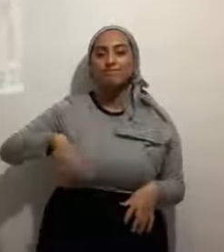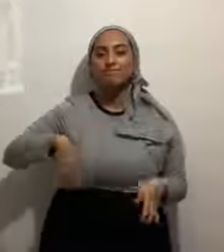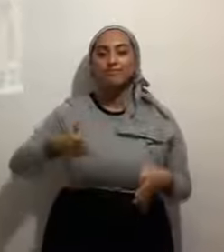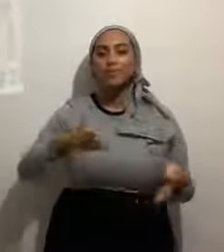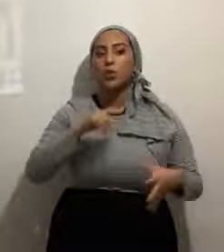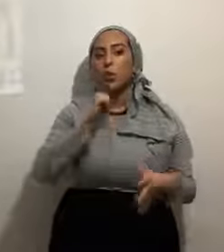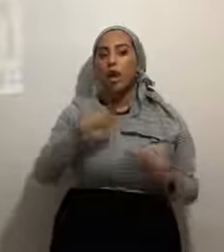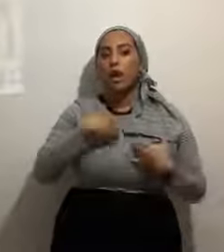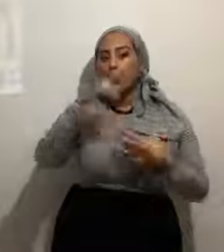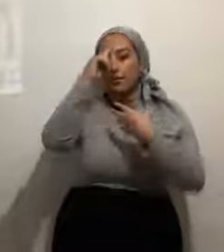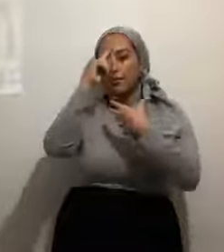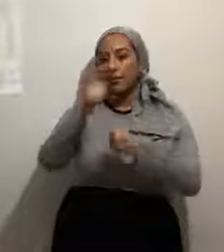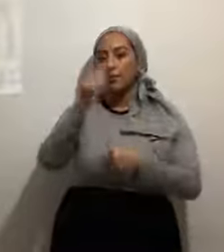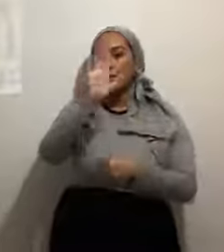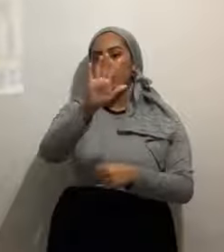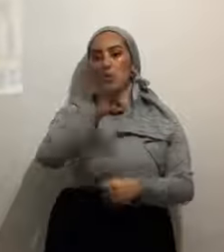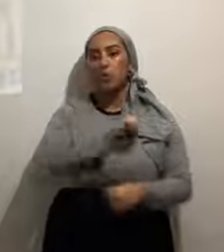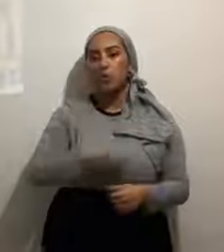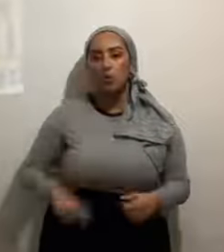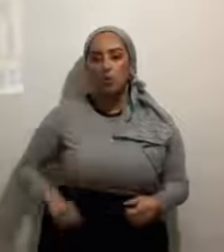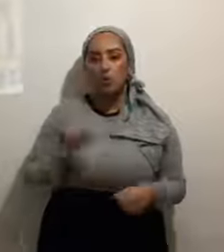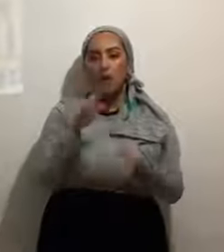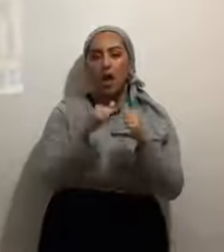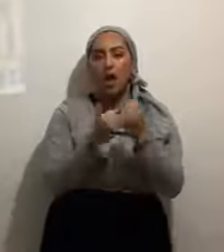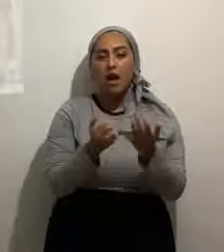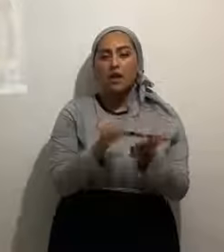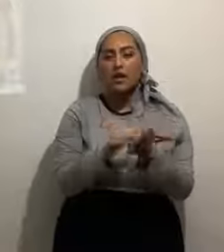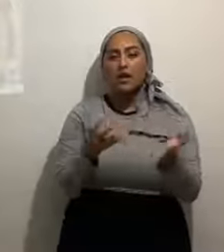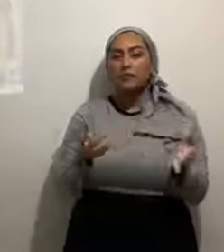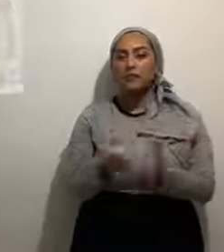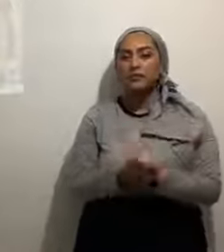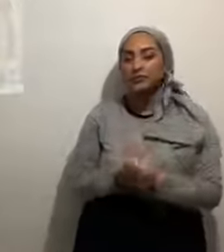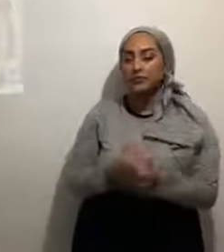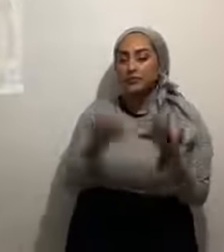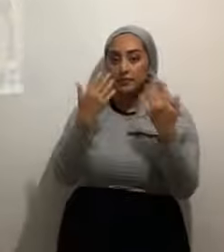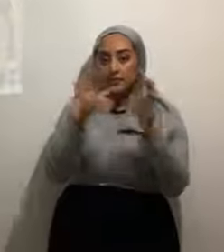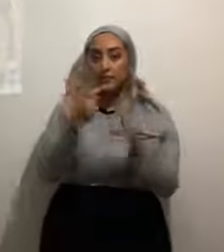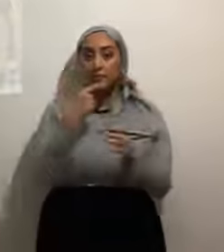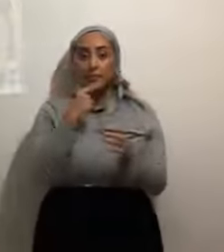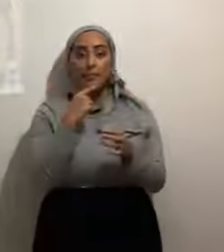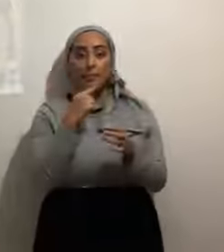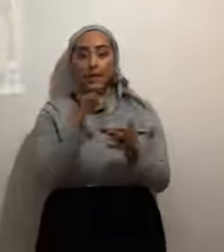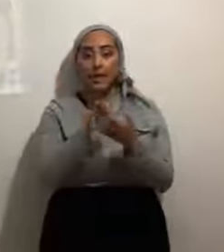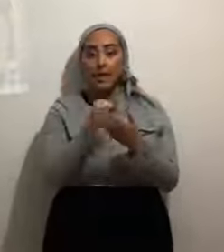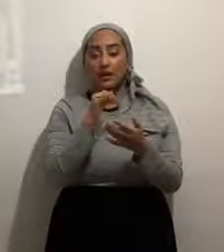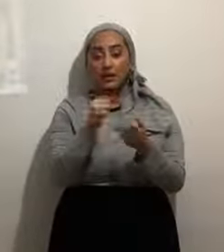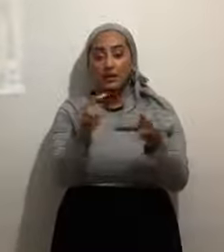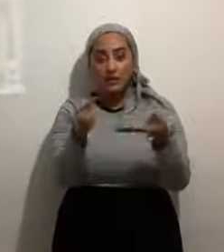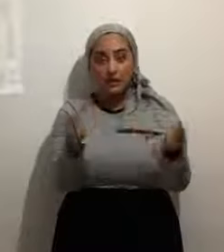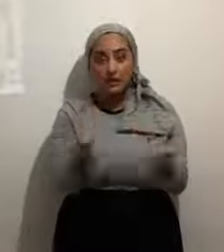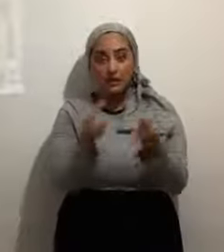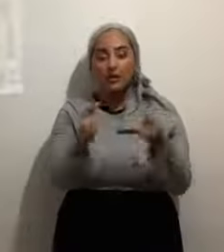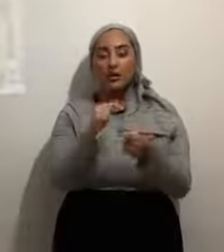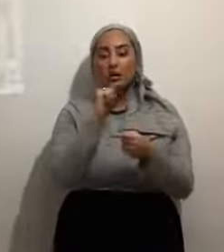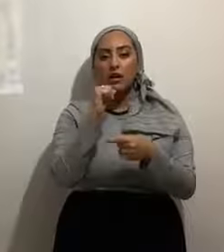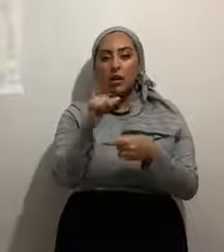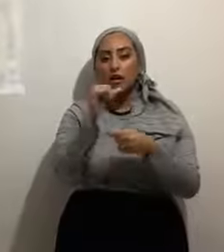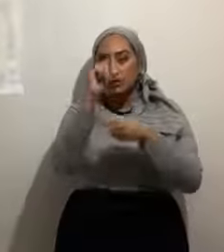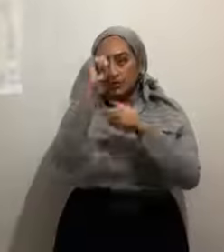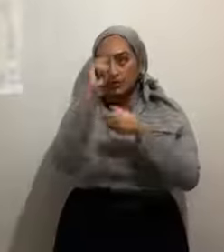confianza en tu Señor? ¿O cómo? ¿Cómo está la cosa? Y ya dijimos que es pecado no confiar en el Todopoderoso, no confiar